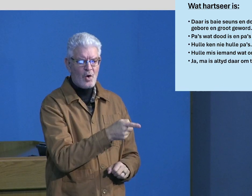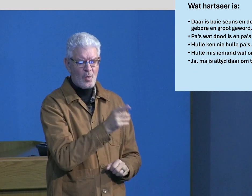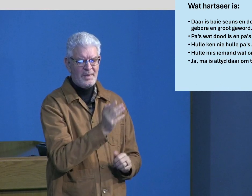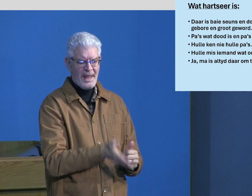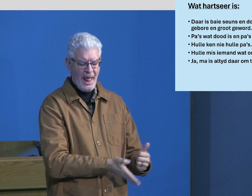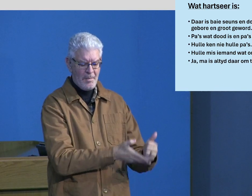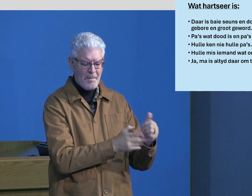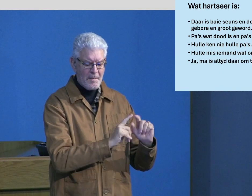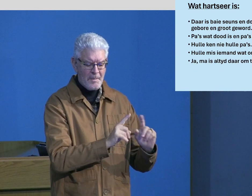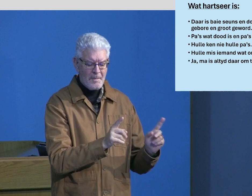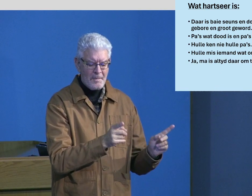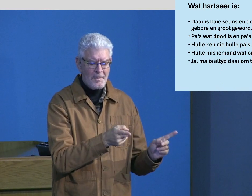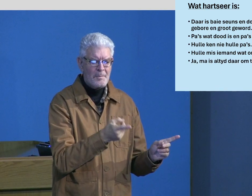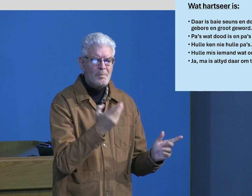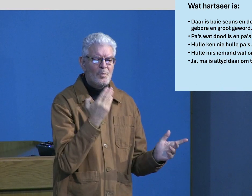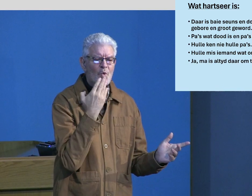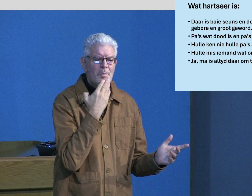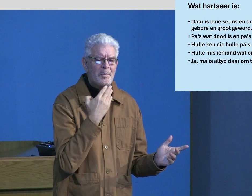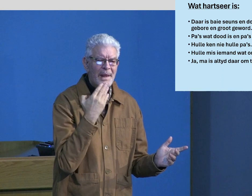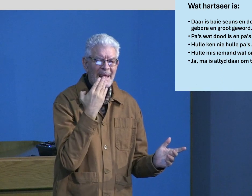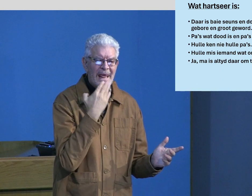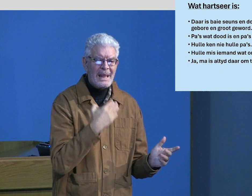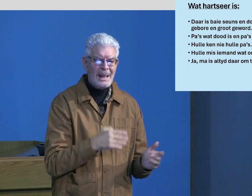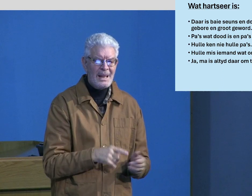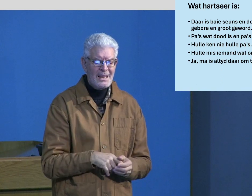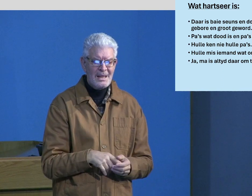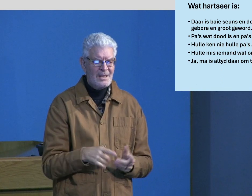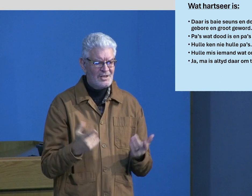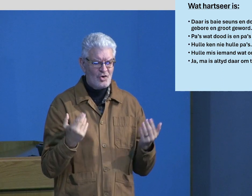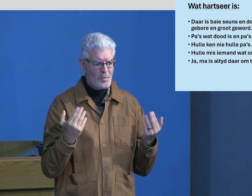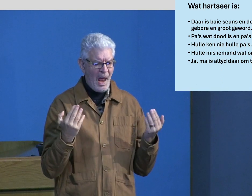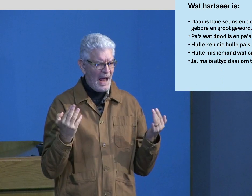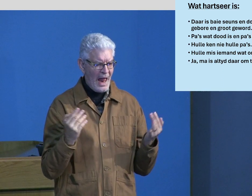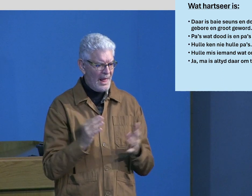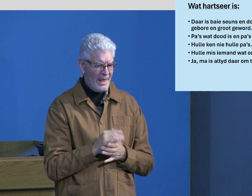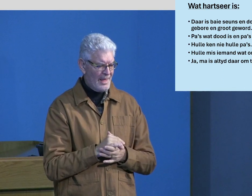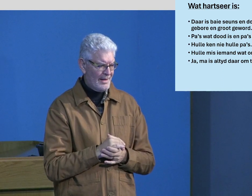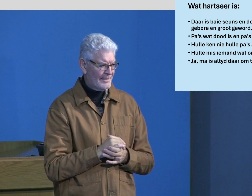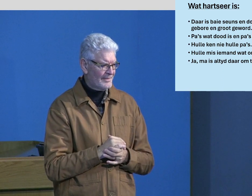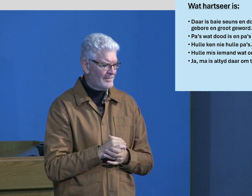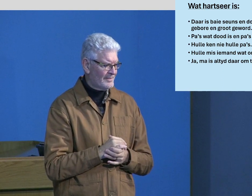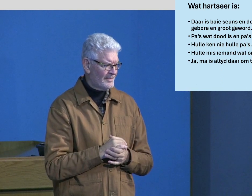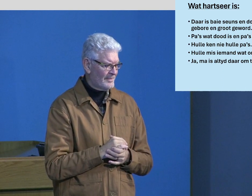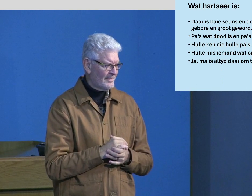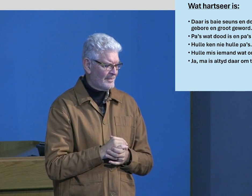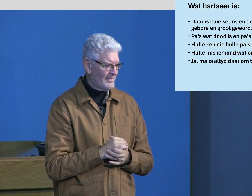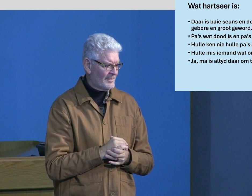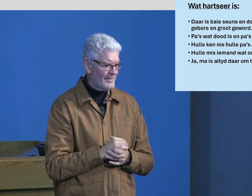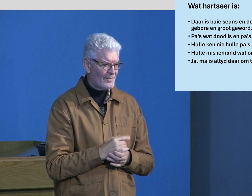Mamma is gewoonlik daar om te help en die ma probeer gewoonlik haar bes, maar dit is nie altyd so maklik nie.